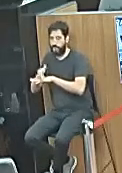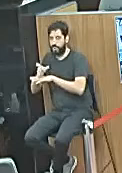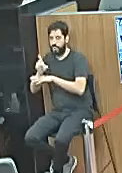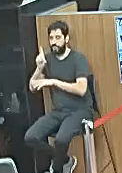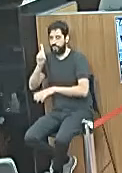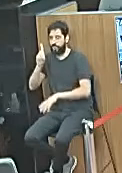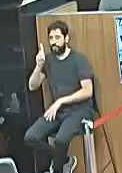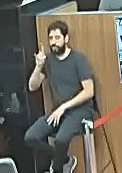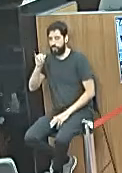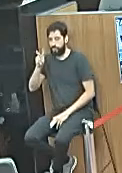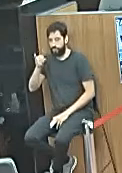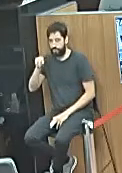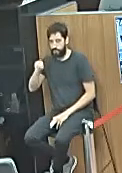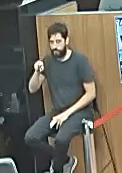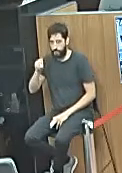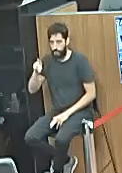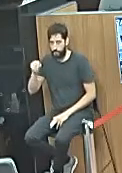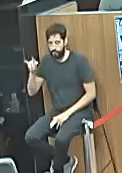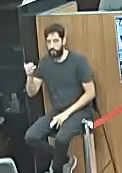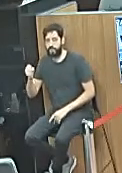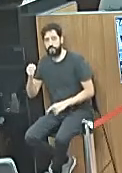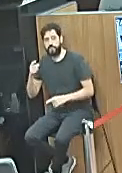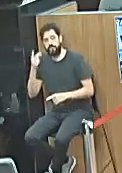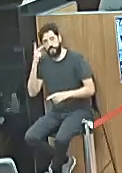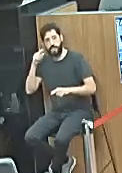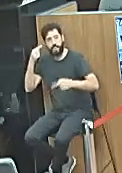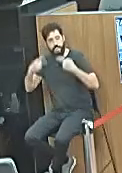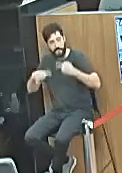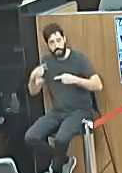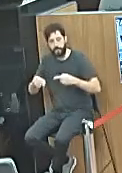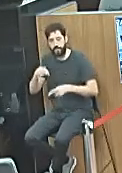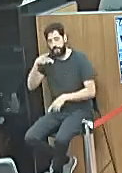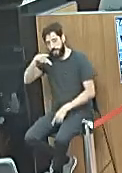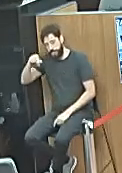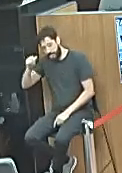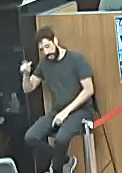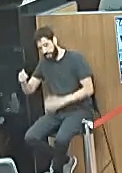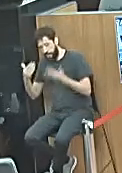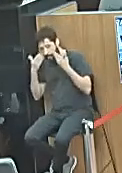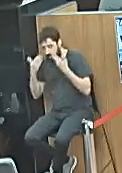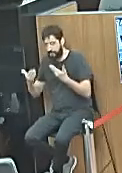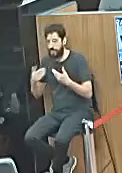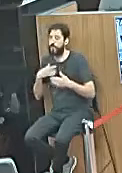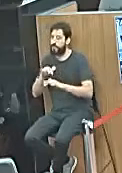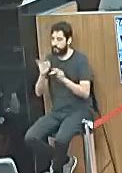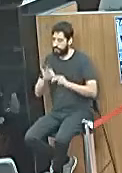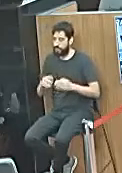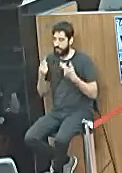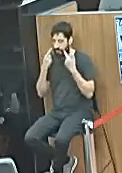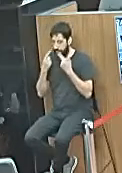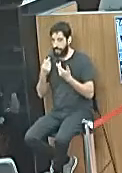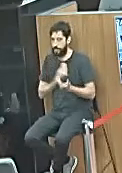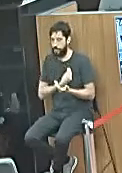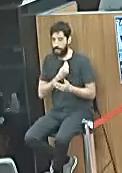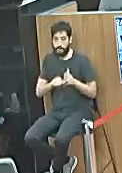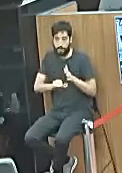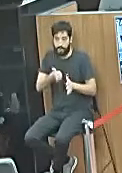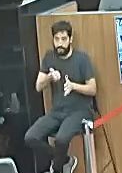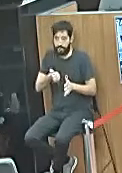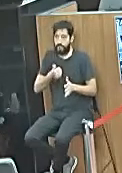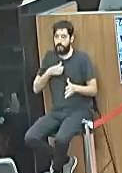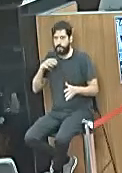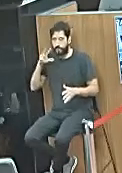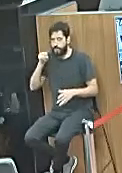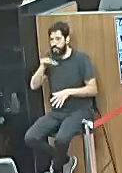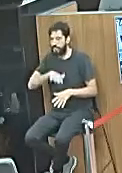debater essas situações tá é expor também o ppa g1 é fiquei feliz de ver que participar foi a primeira vez achei o